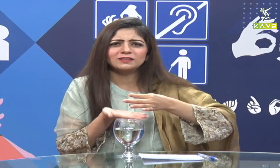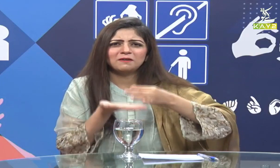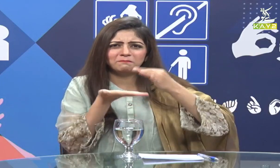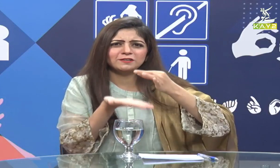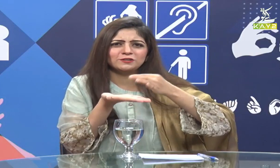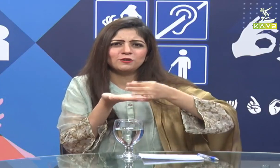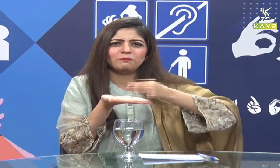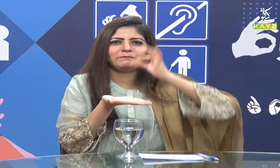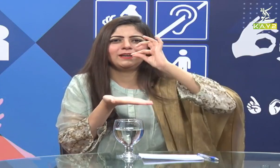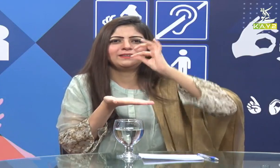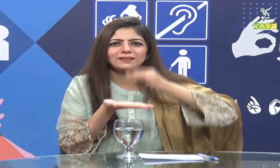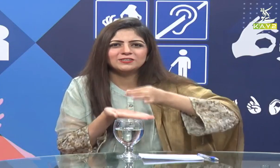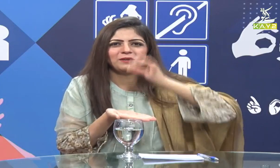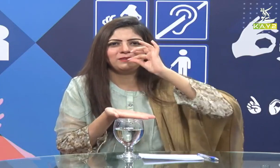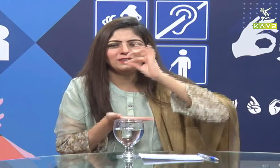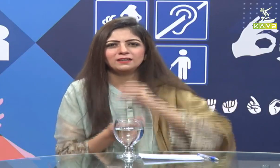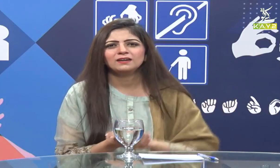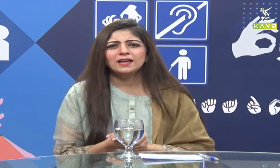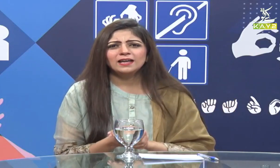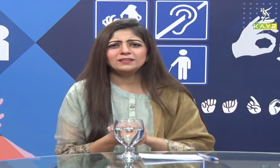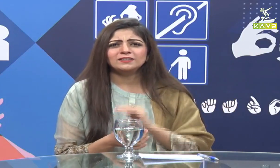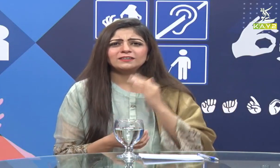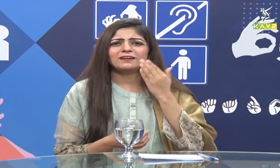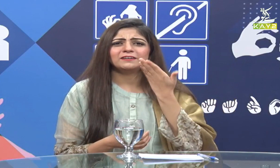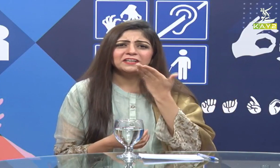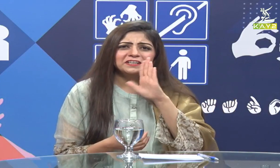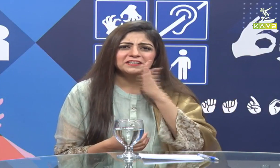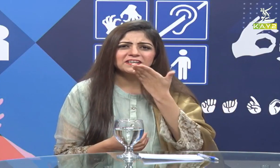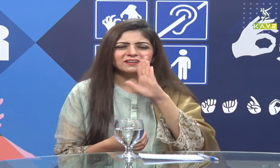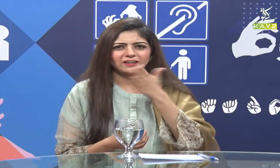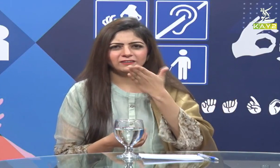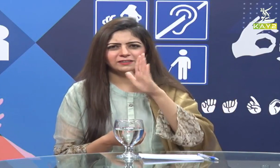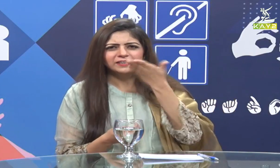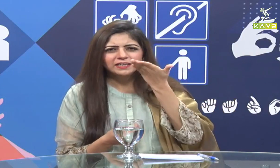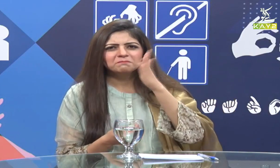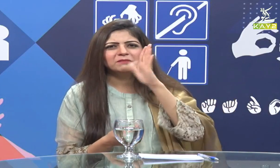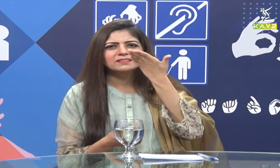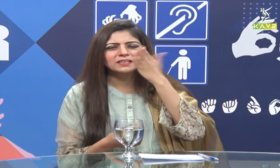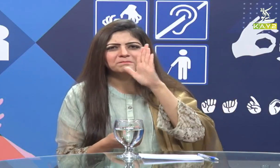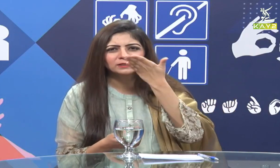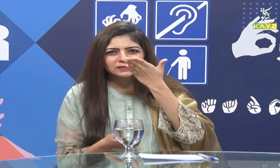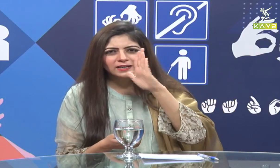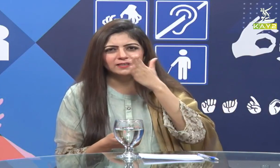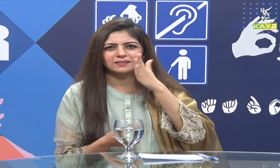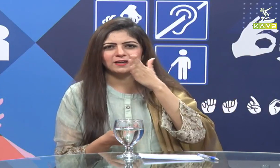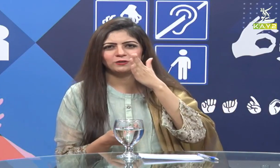तरह पेट के ऊपर प्याली रख के चाय पीते हैं ना। इसी तरह ग्रीन टी का साइन, ग्रीन बेसिकली पत्ते का ये साइन होता